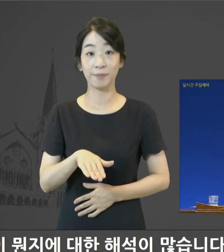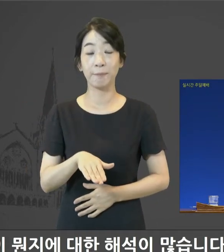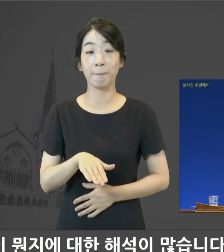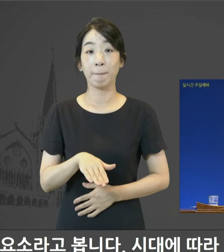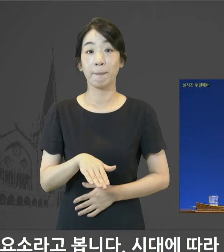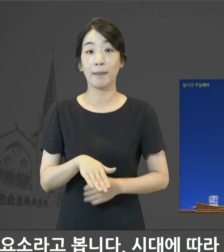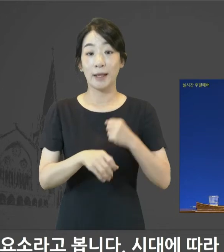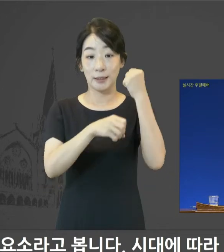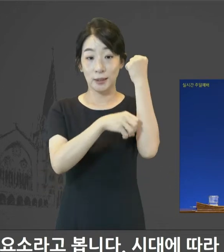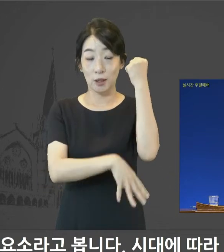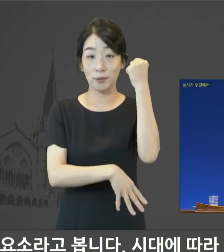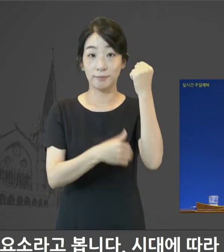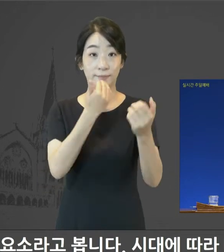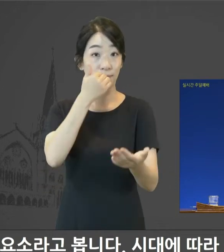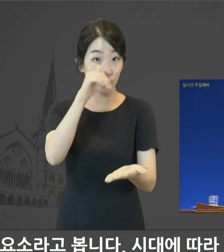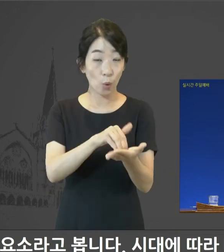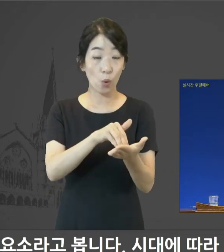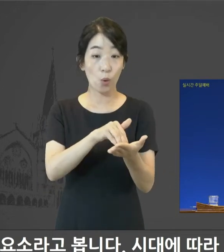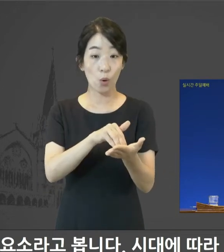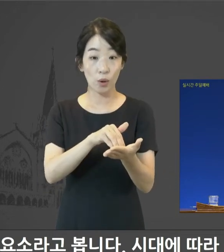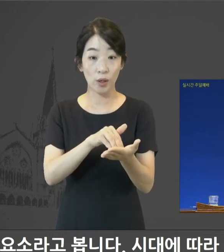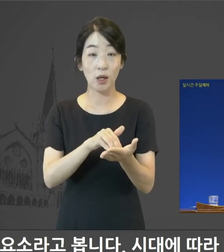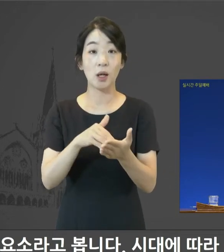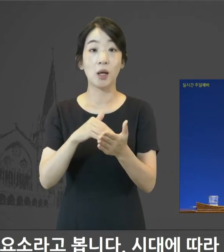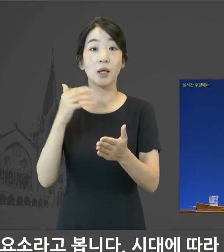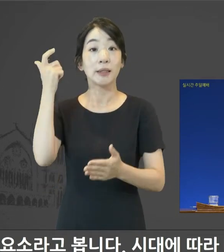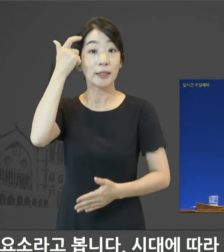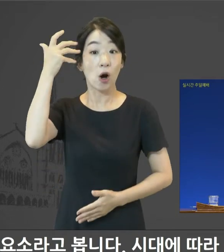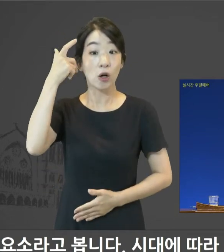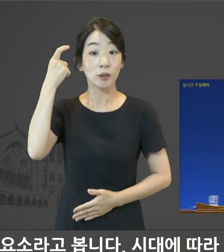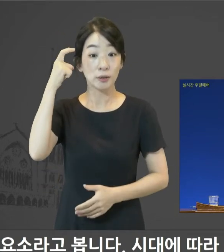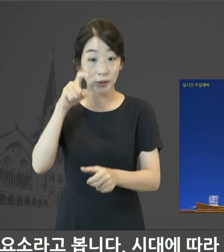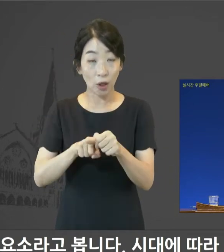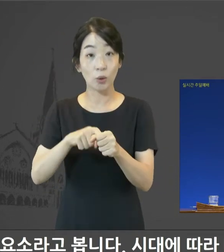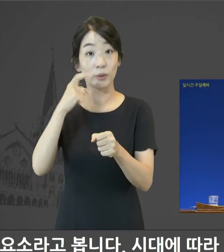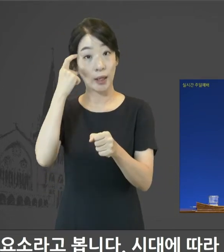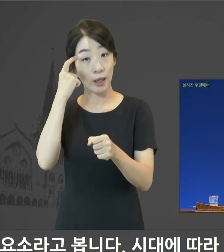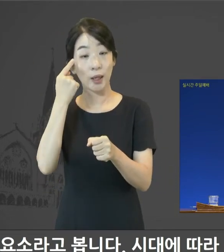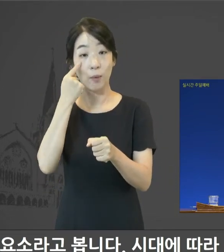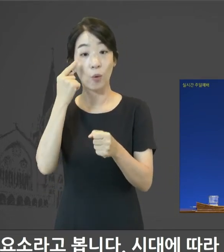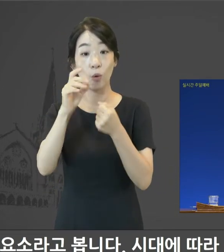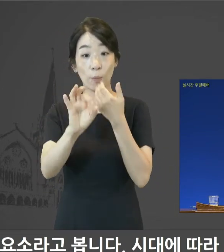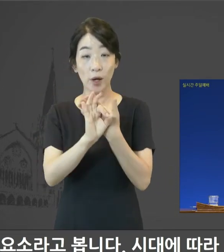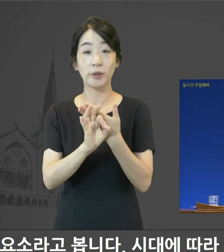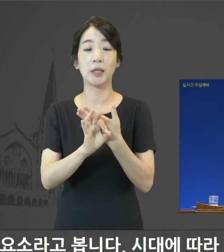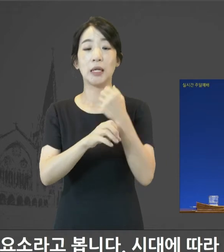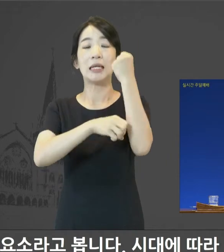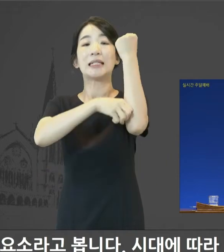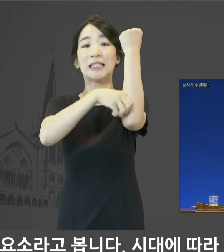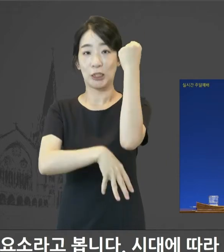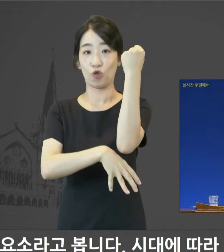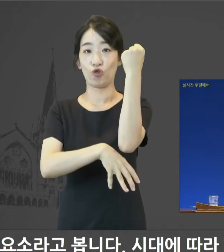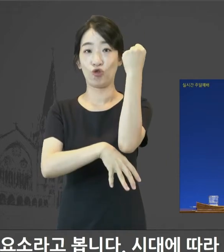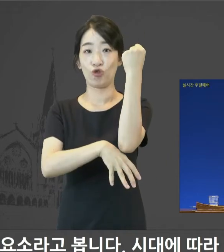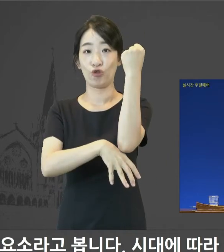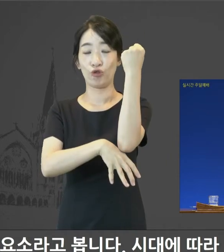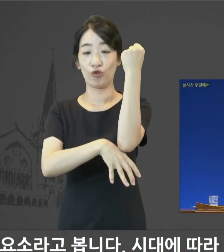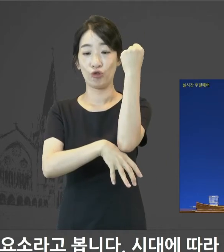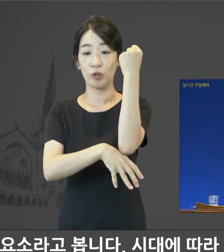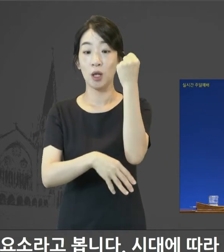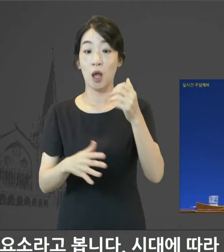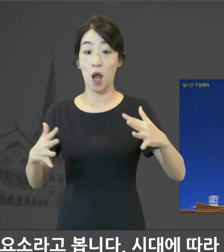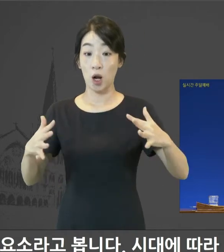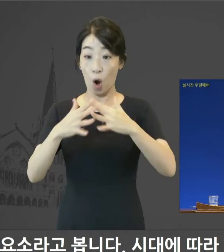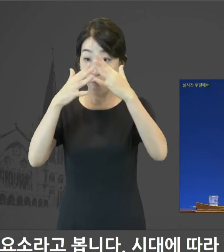영적으로 바꿔보면 뭐냐면 기준이 됐다는 겁니다. 기준이. 그게 있어야 건물이 세워진다는 거예요. 건물의 모양,